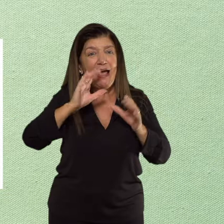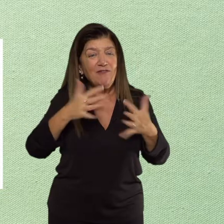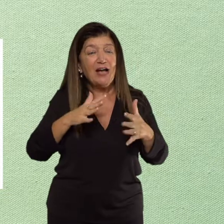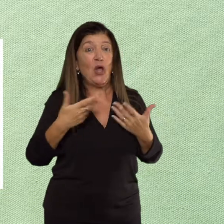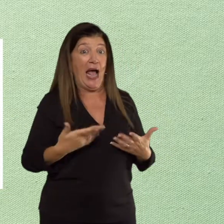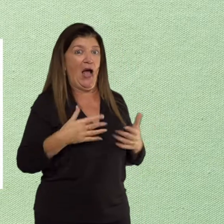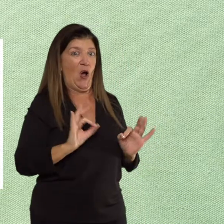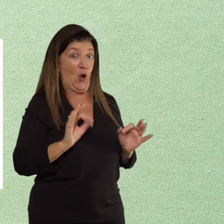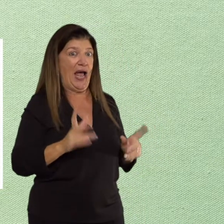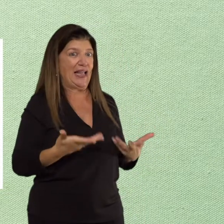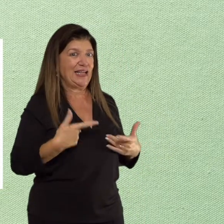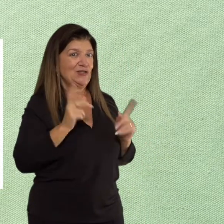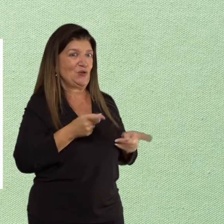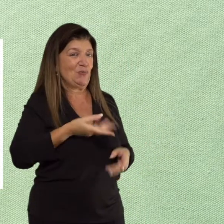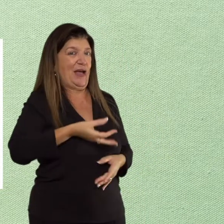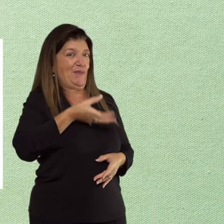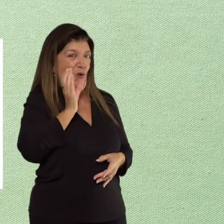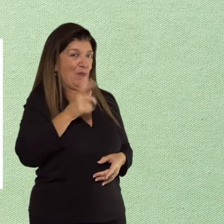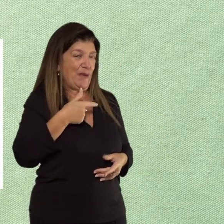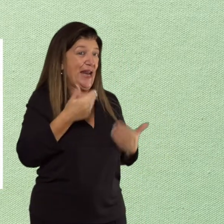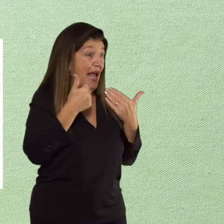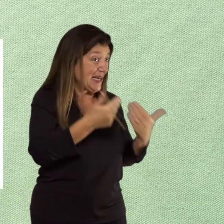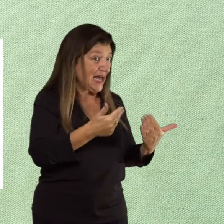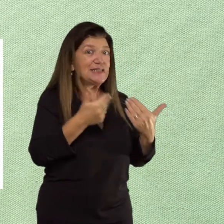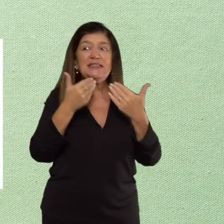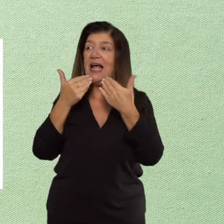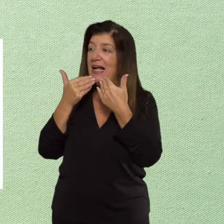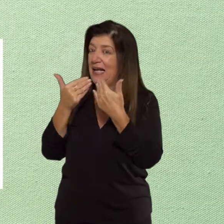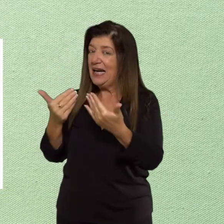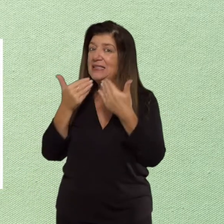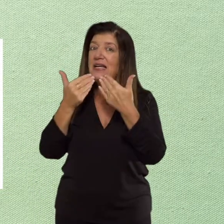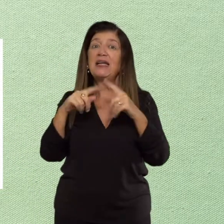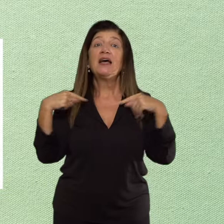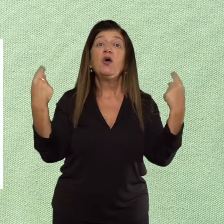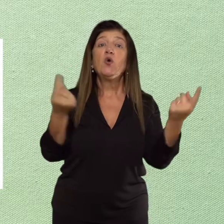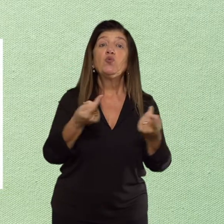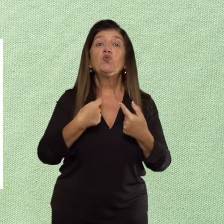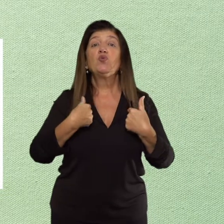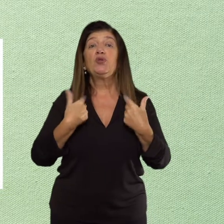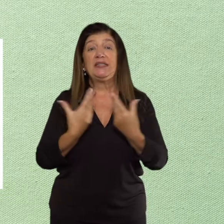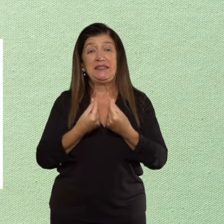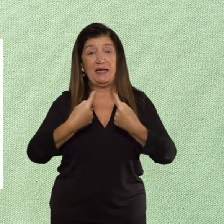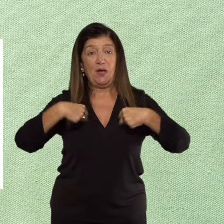assaggiamo insieme. D'accordo, allora grazie ancora e grazie a tutti per essere stati in nostra